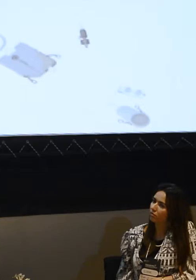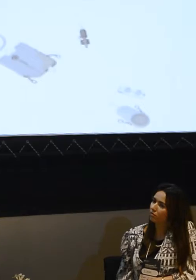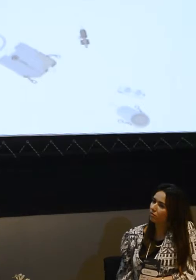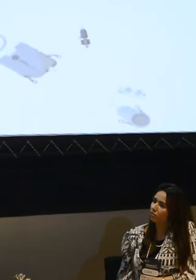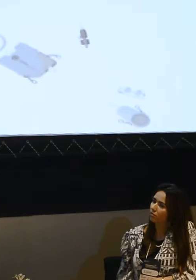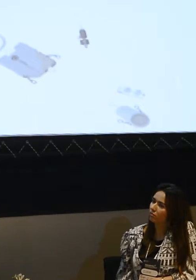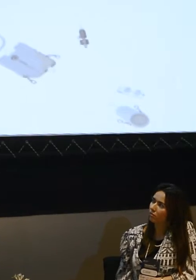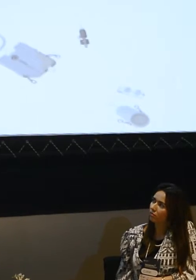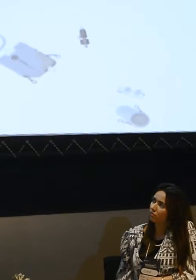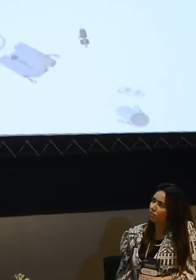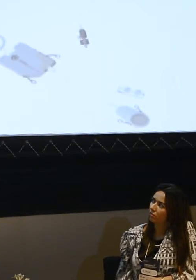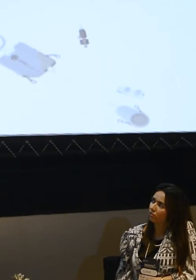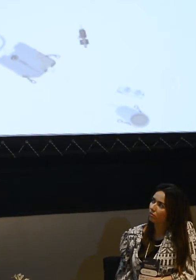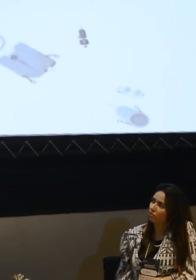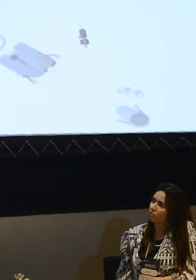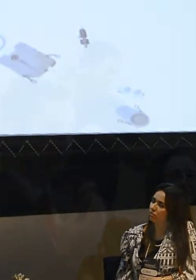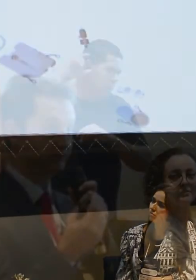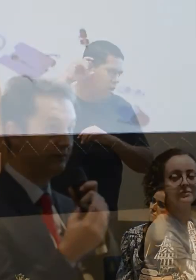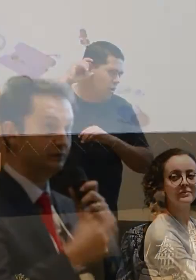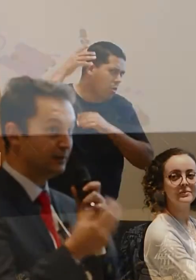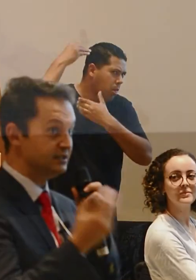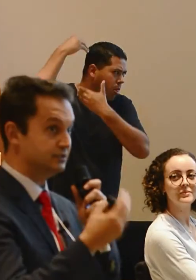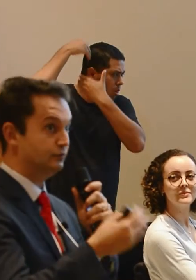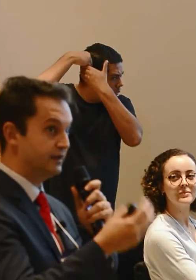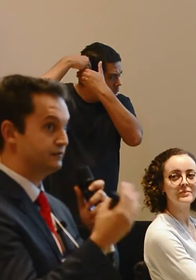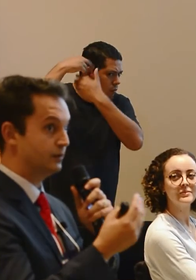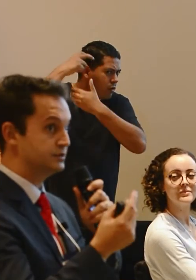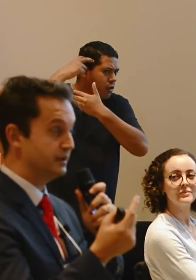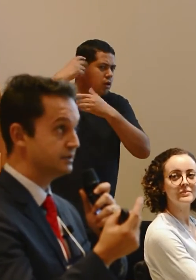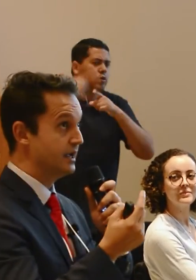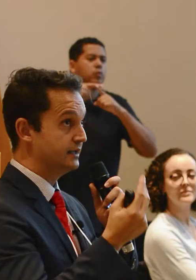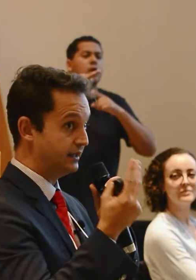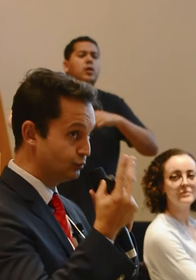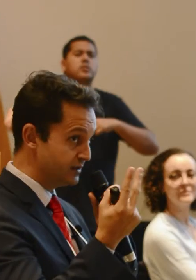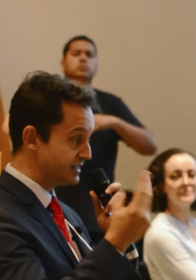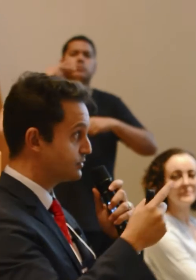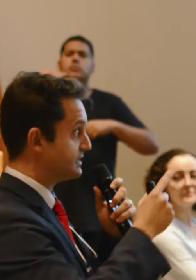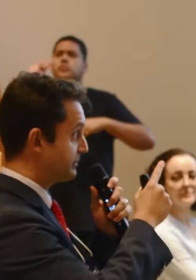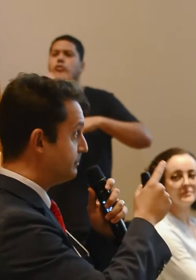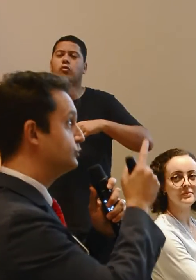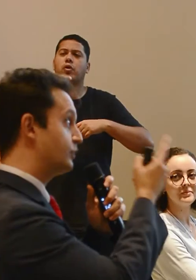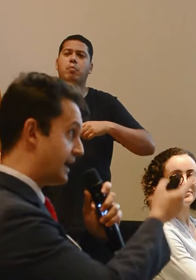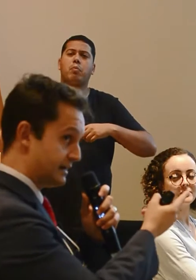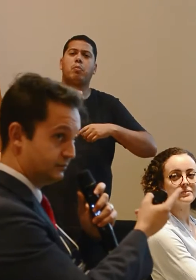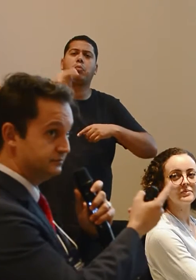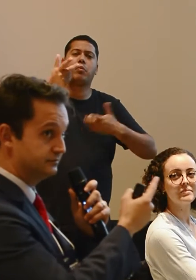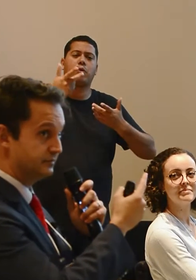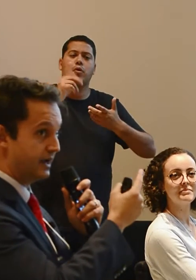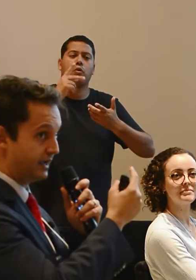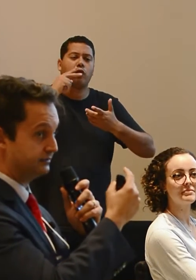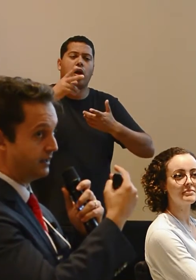aparelho externo. Essas seriam algumas opções. Então, por que a gente não vê isso frequentemente? Tem duas razões. É porque é muito